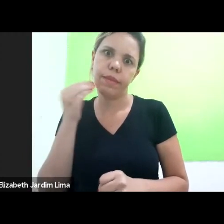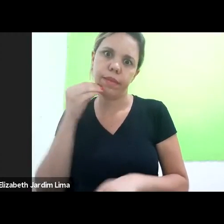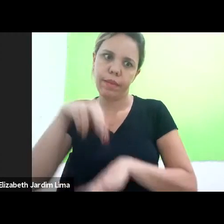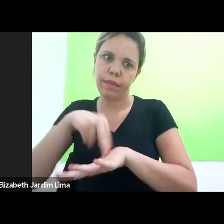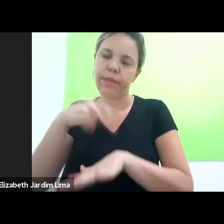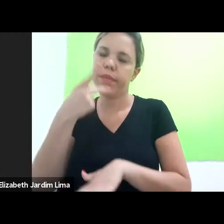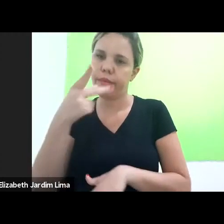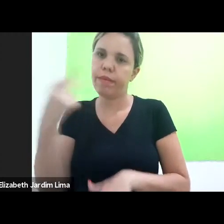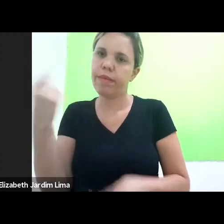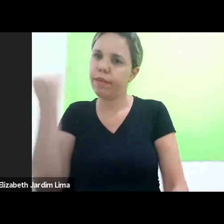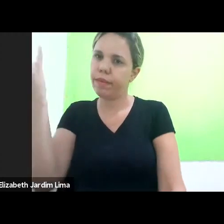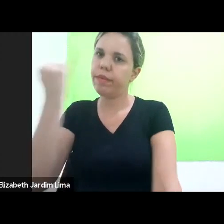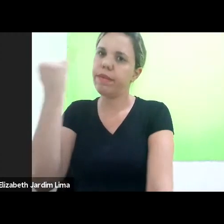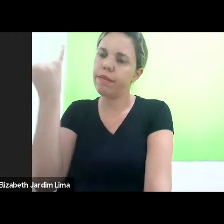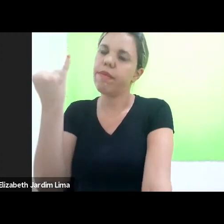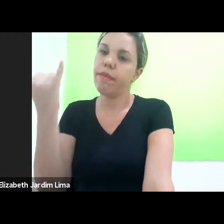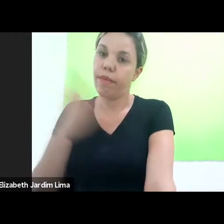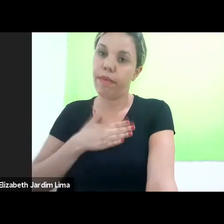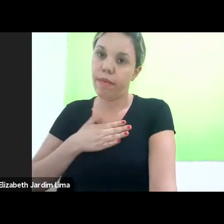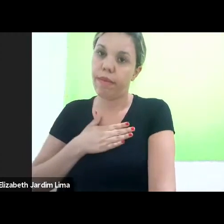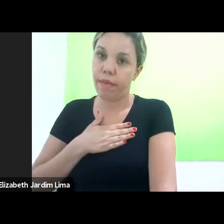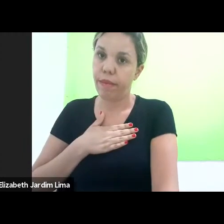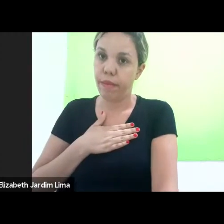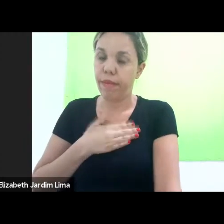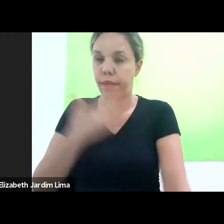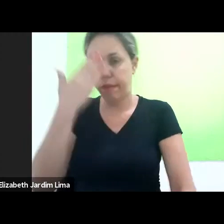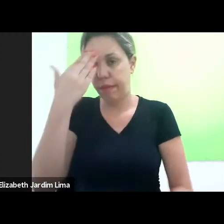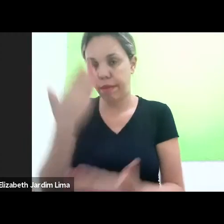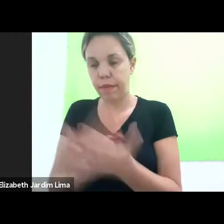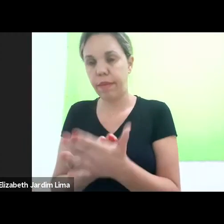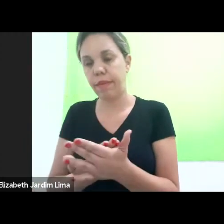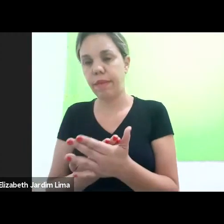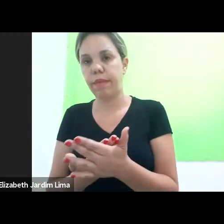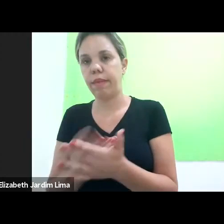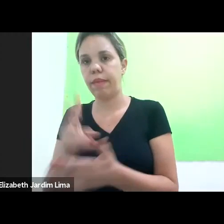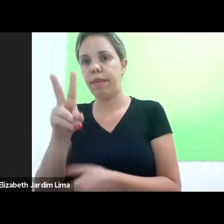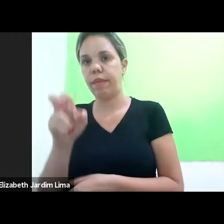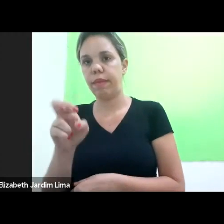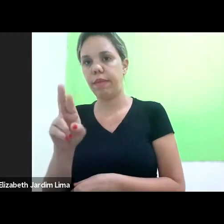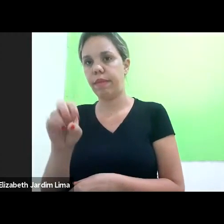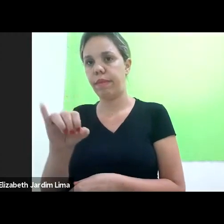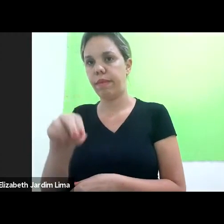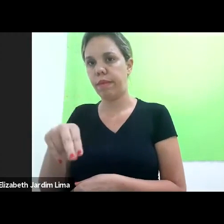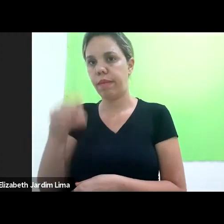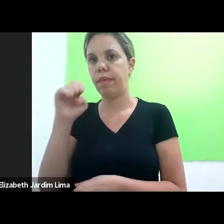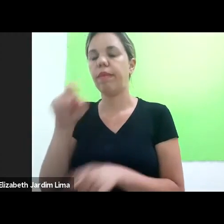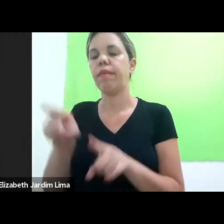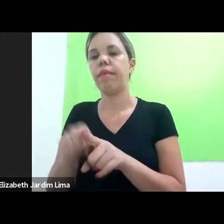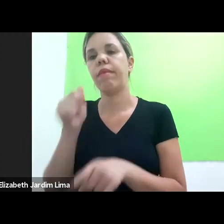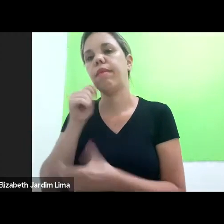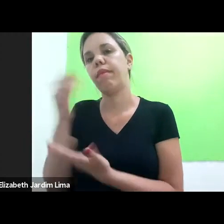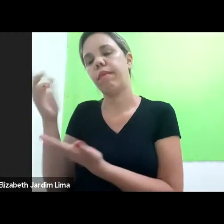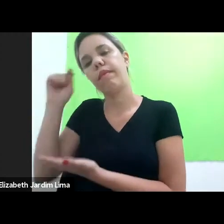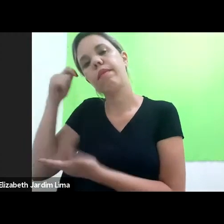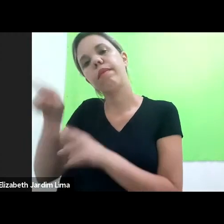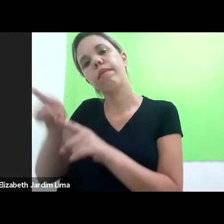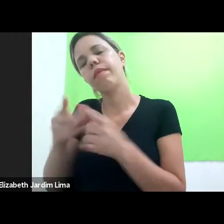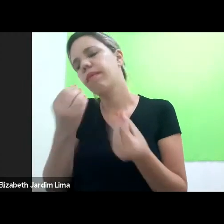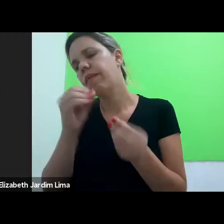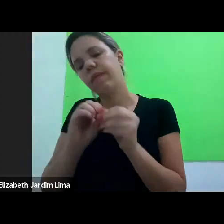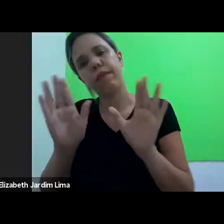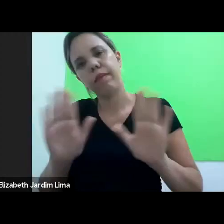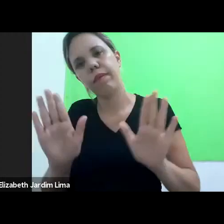muito significativo para mim, acredito que para a Versilene também. Eu acho que, às vezes, vocês não precisam fazer muito, mas se